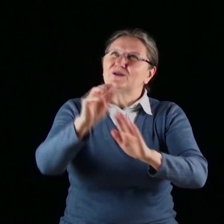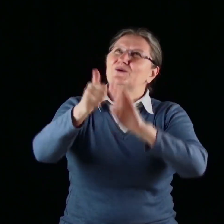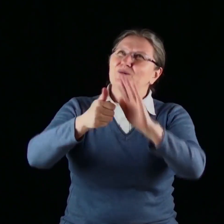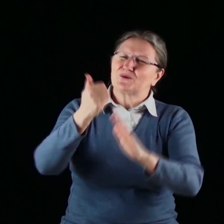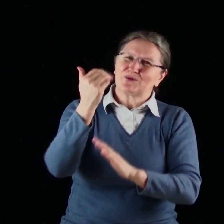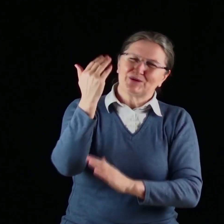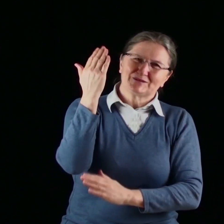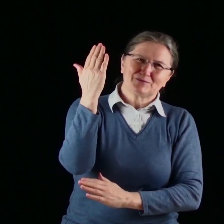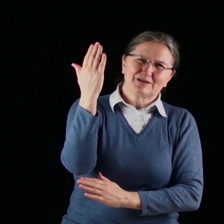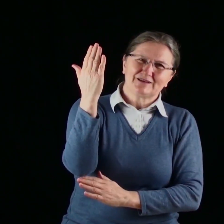Господа.